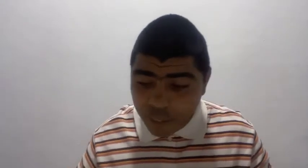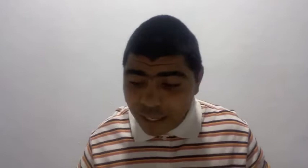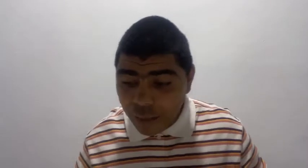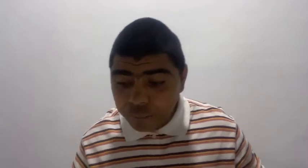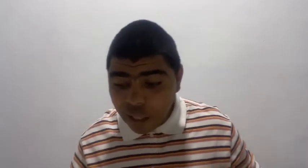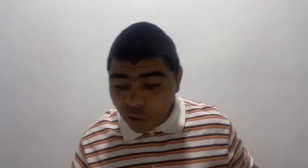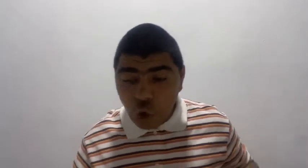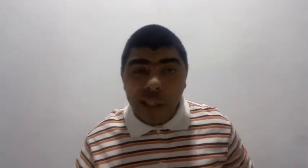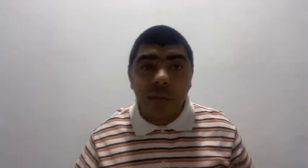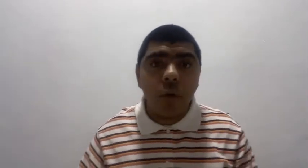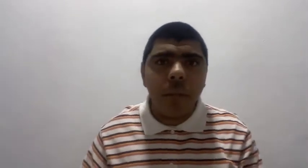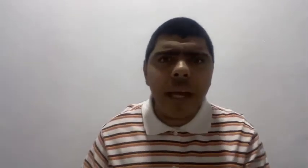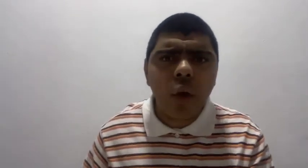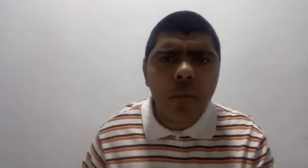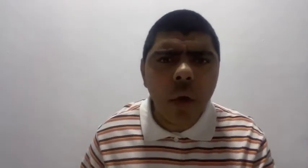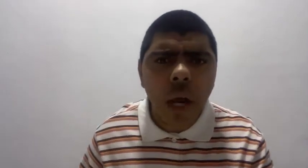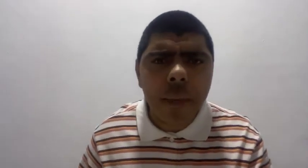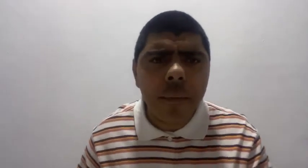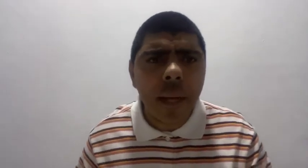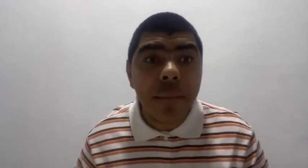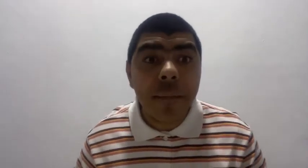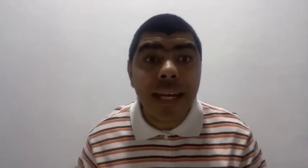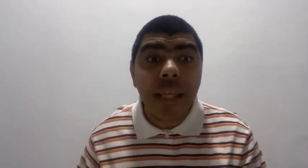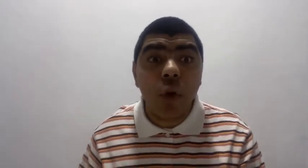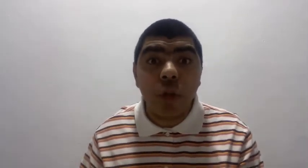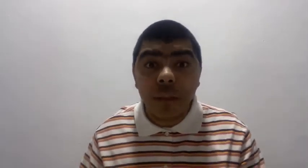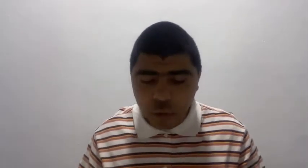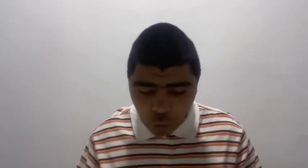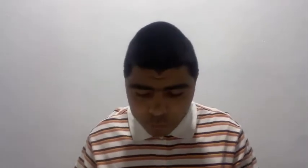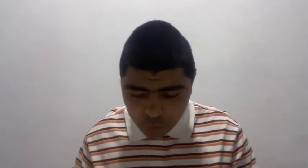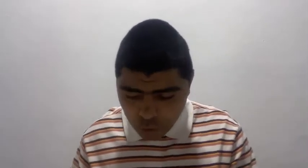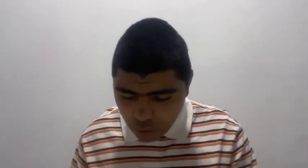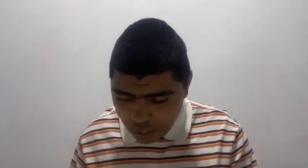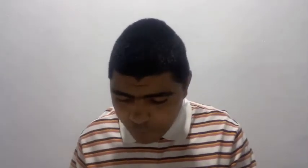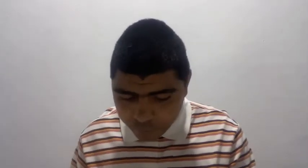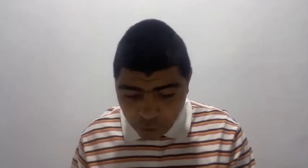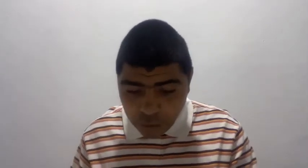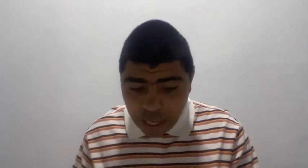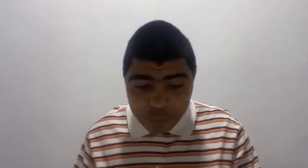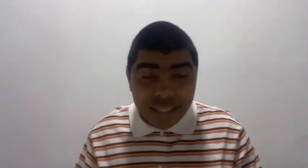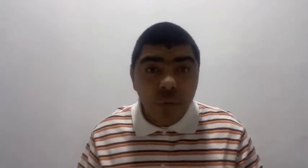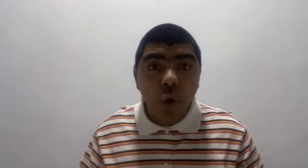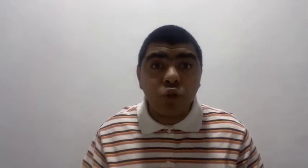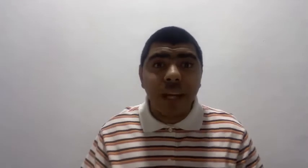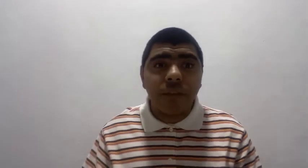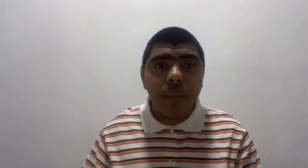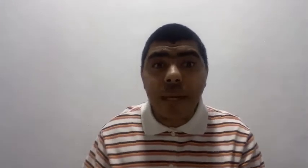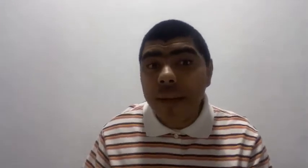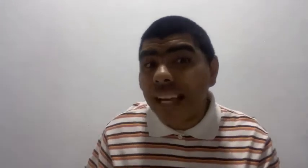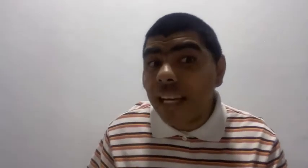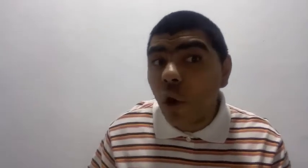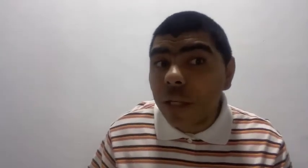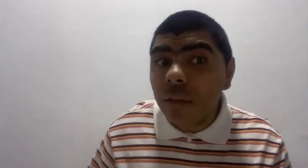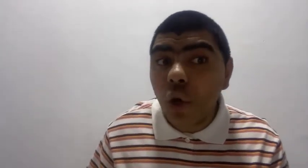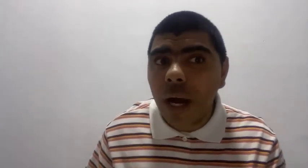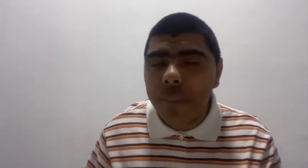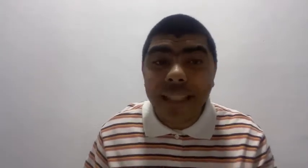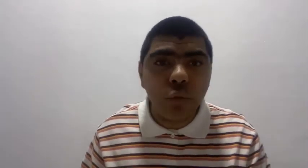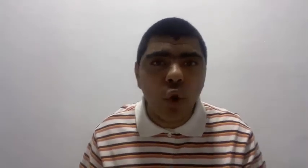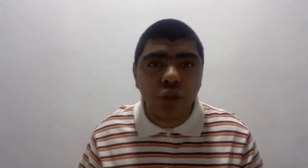Primera de Corintios. Vaya conmigo a la Biblia. Primera de Corintios. Amén. Capítulo 13. Primera de Corintios, capítulo